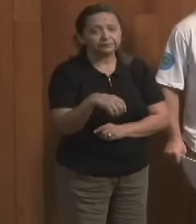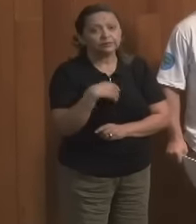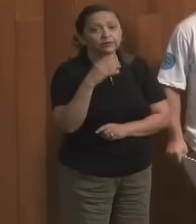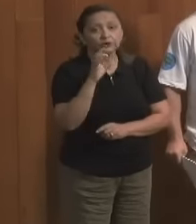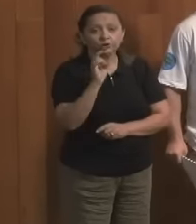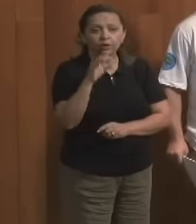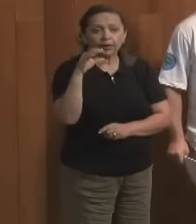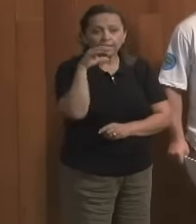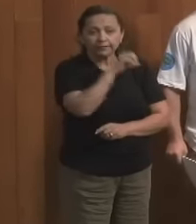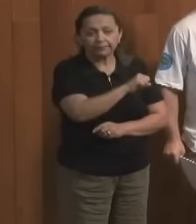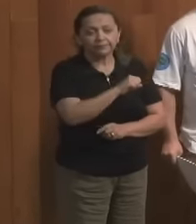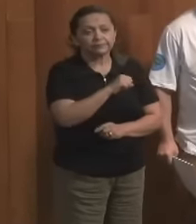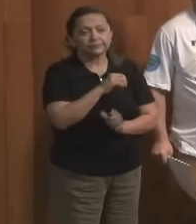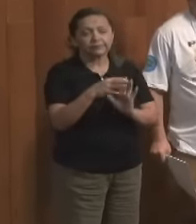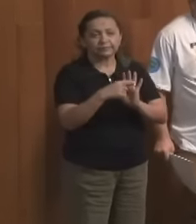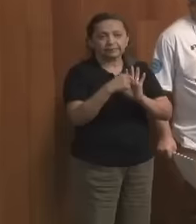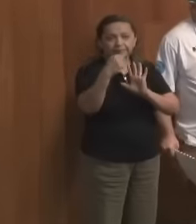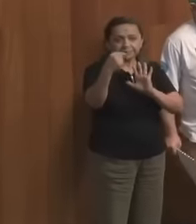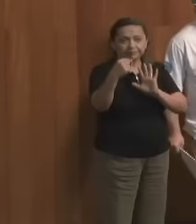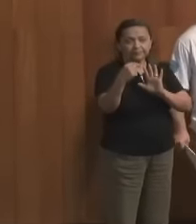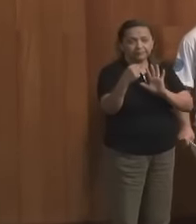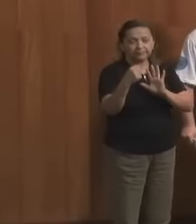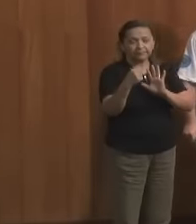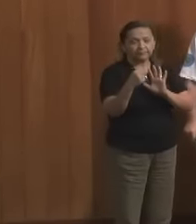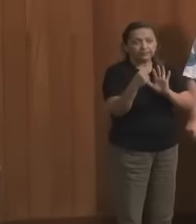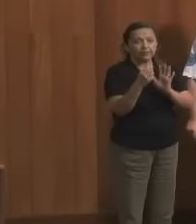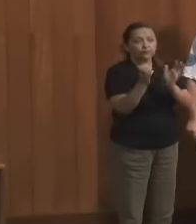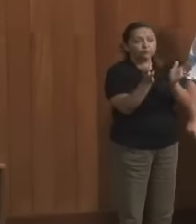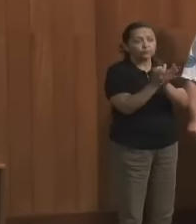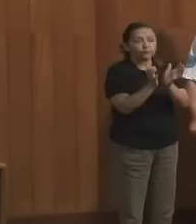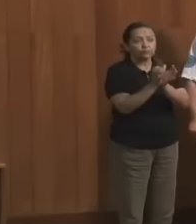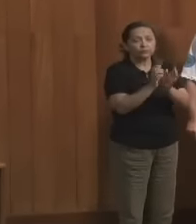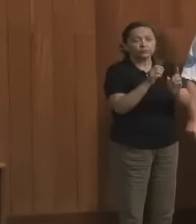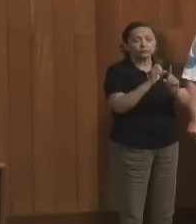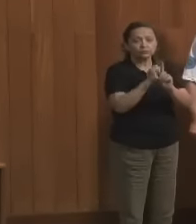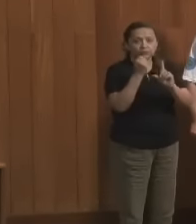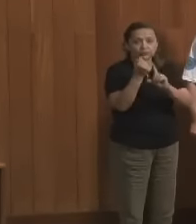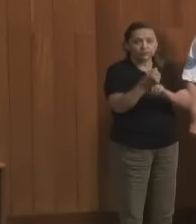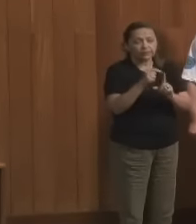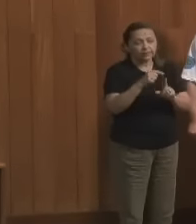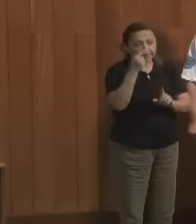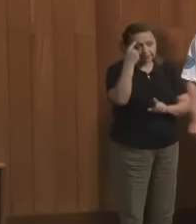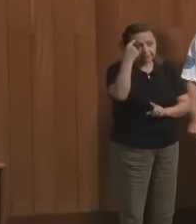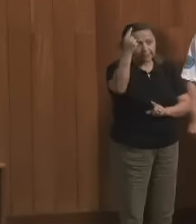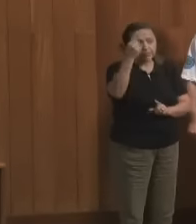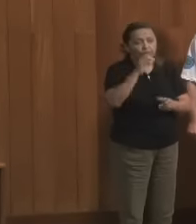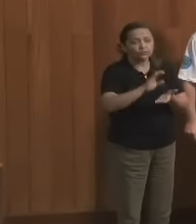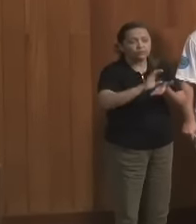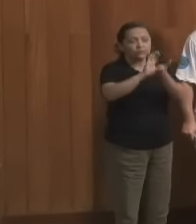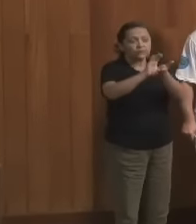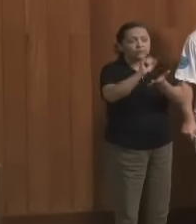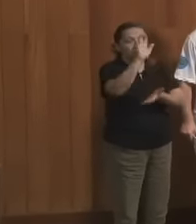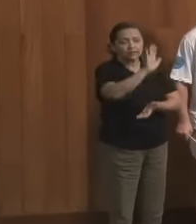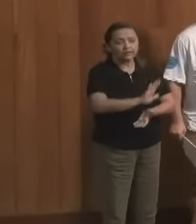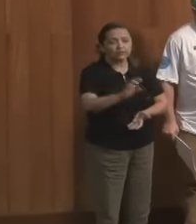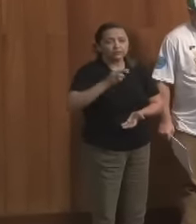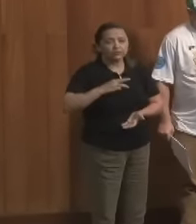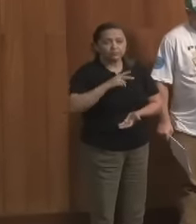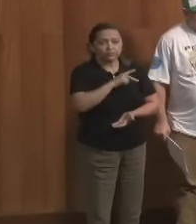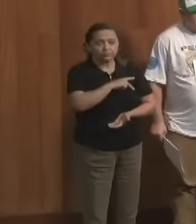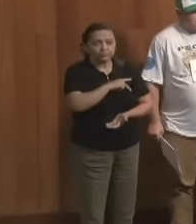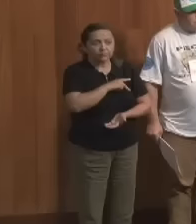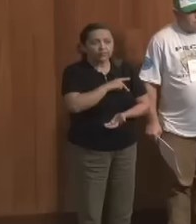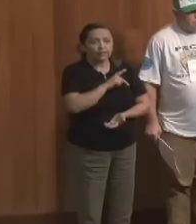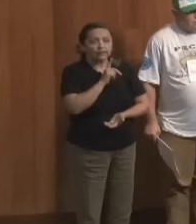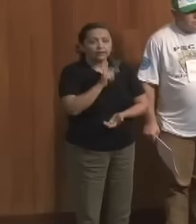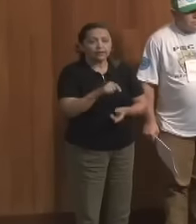apenas rapidamente destacar para os movimentos sociais essa iniciativa do Conselho Nacional do Ministério Público,